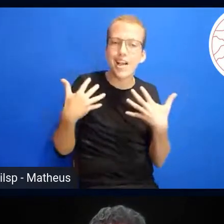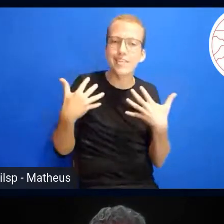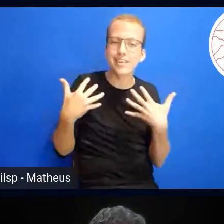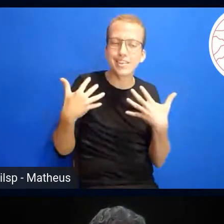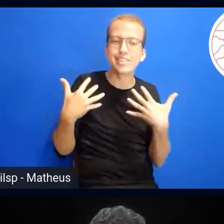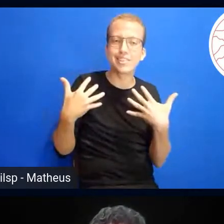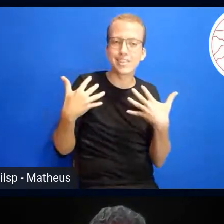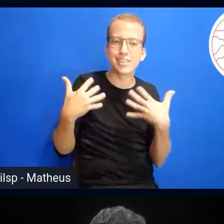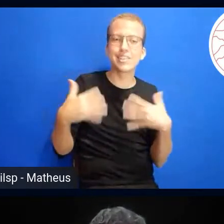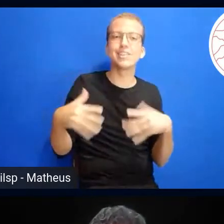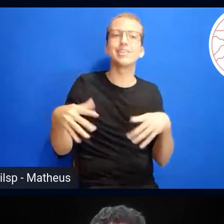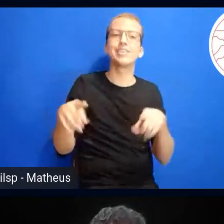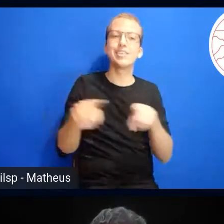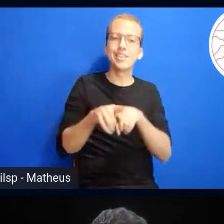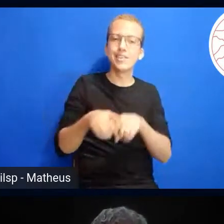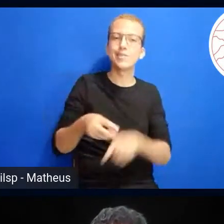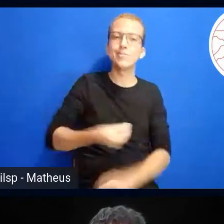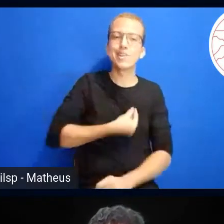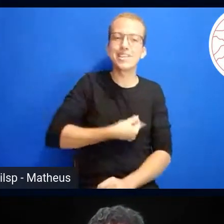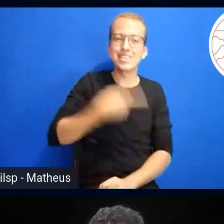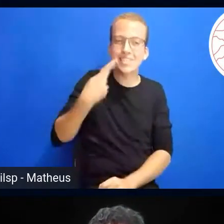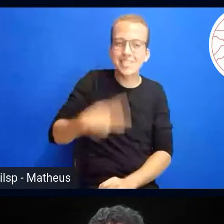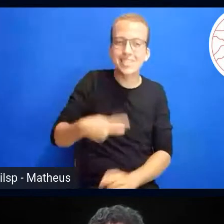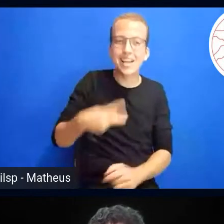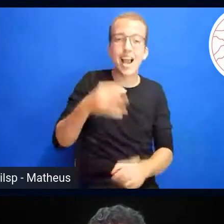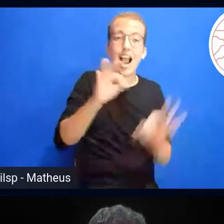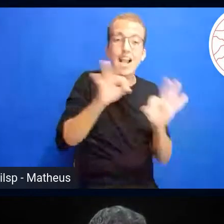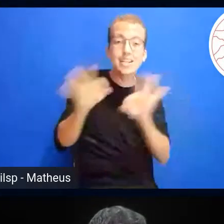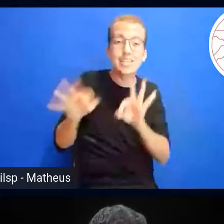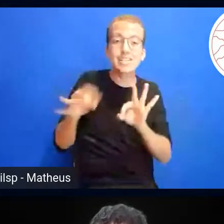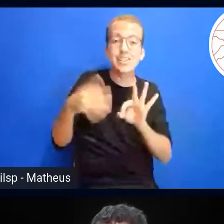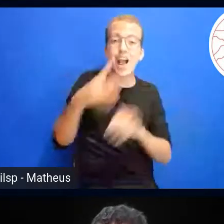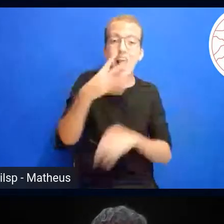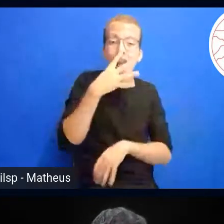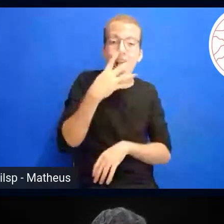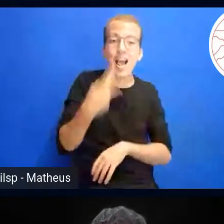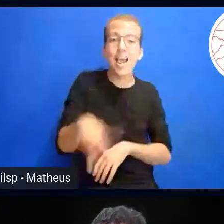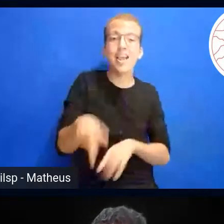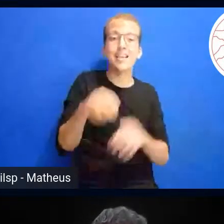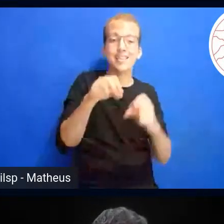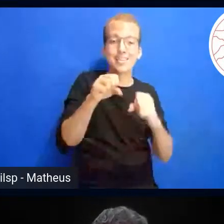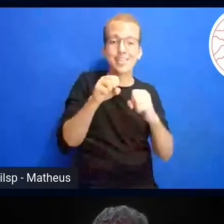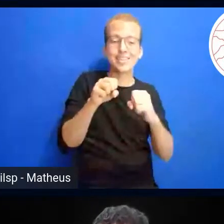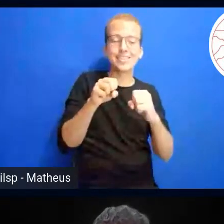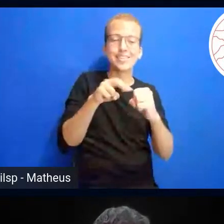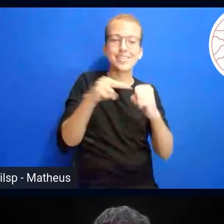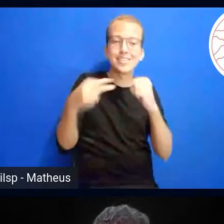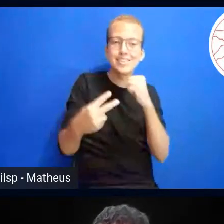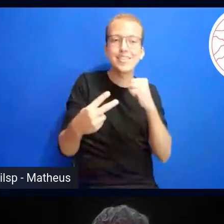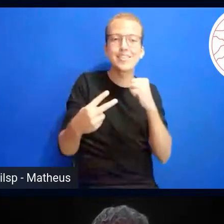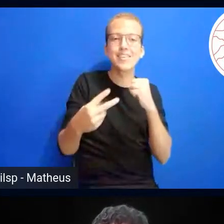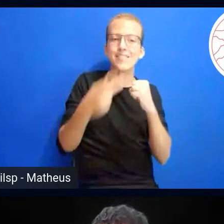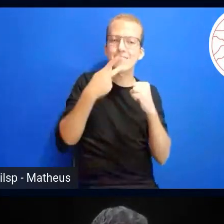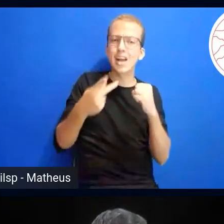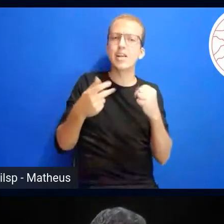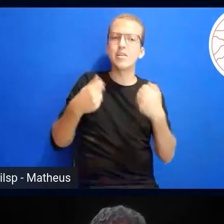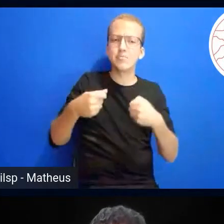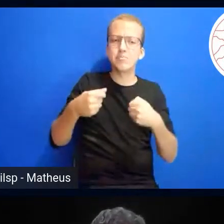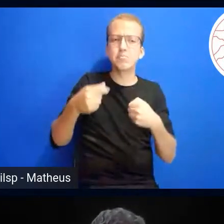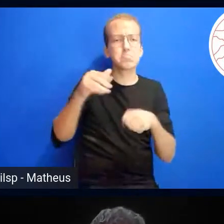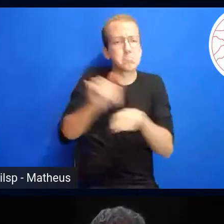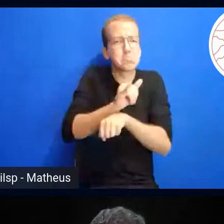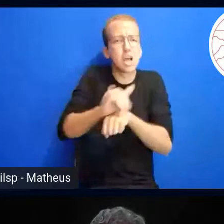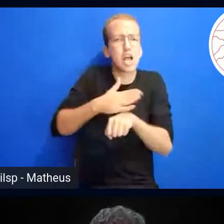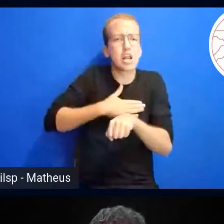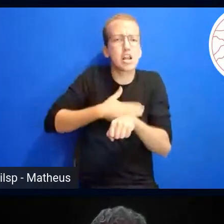parte desse evento. Eh, dizer que eu tentei ser bem sucinta por conta do